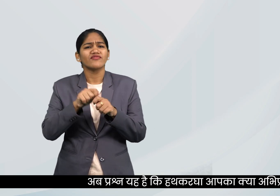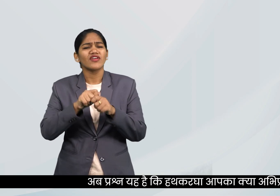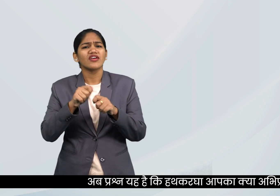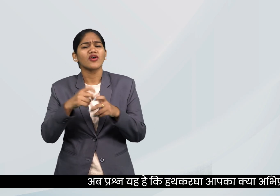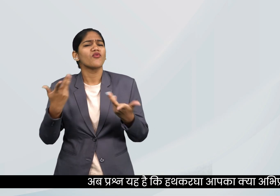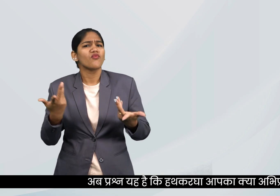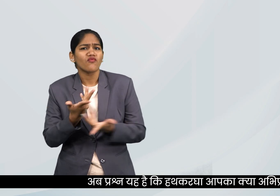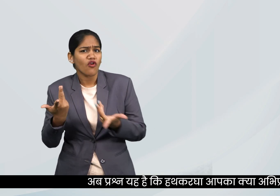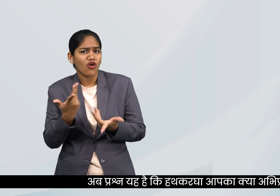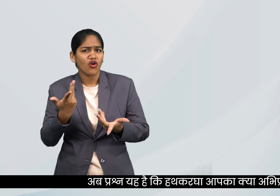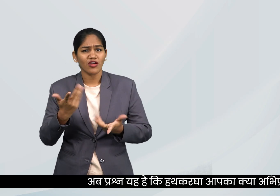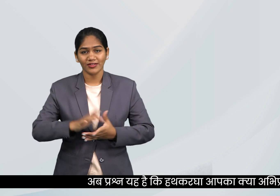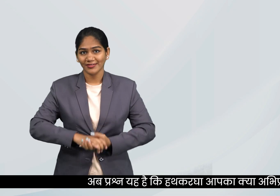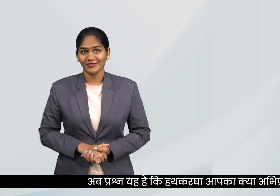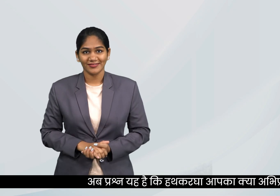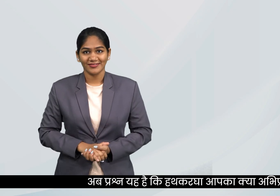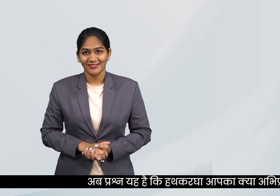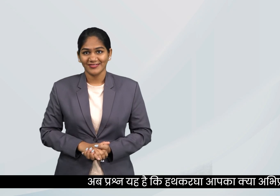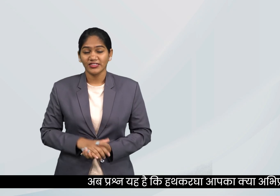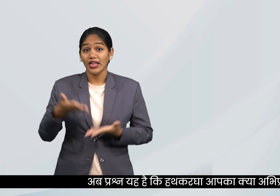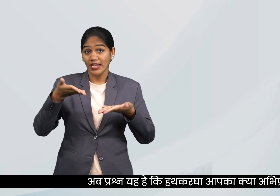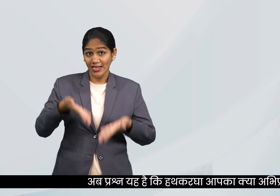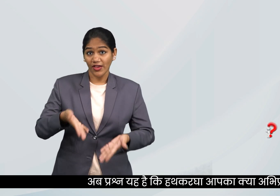क्या अभिप्राय है?